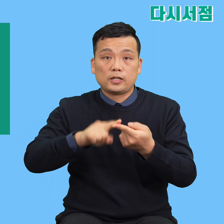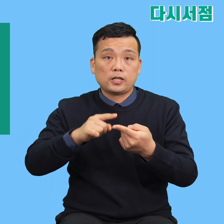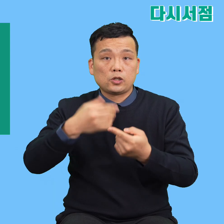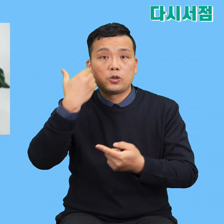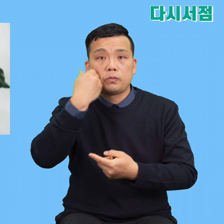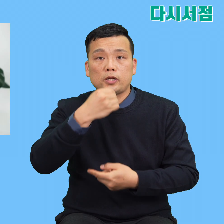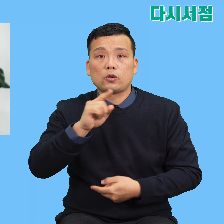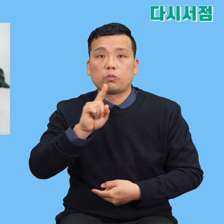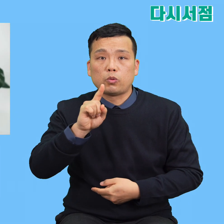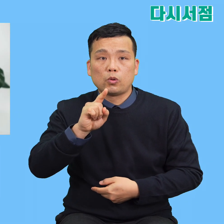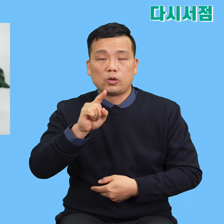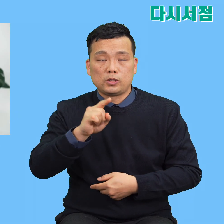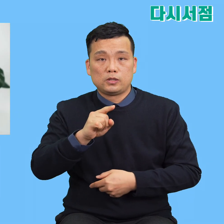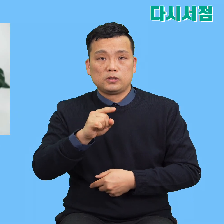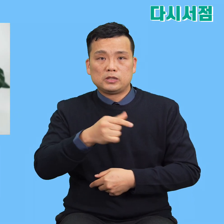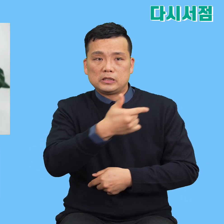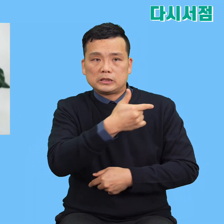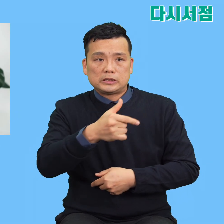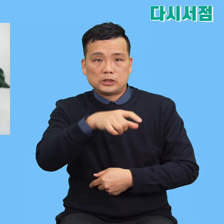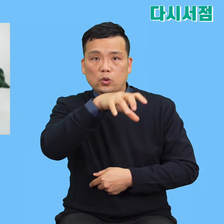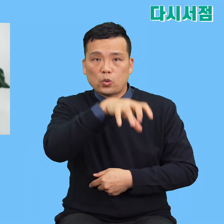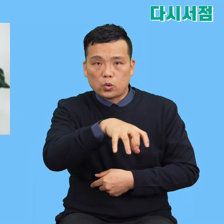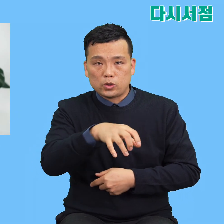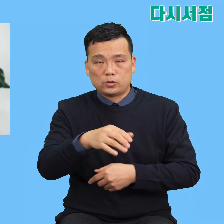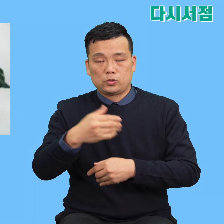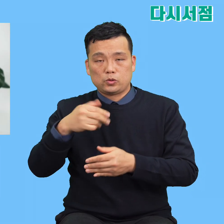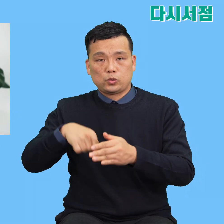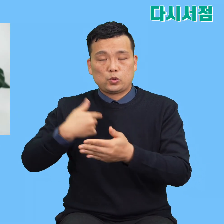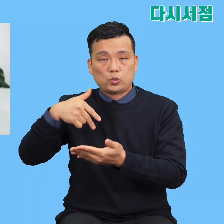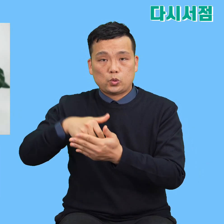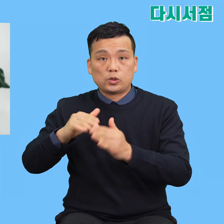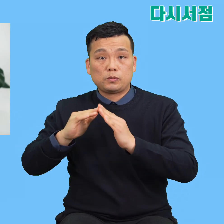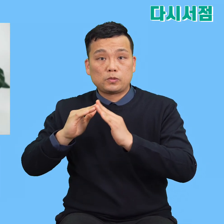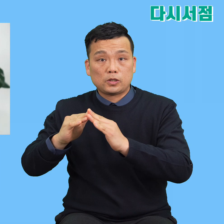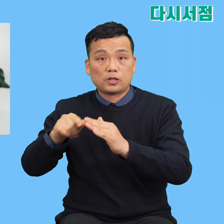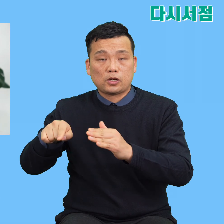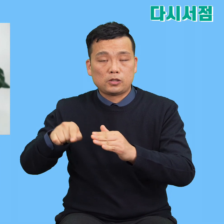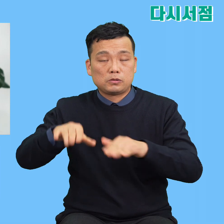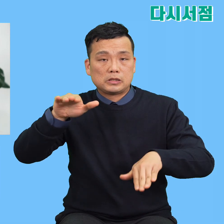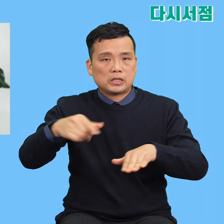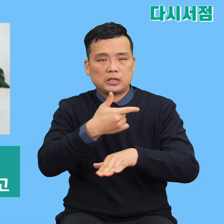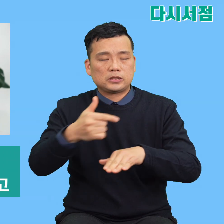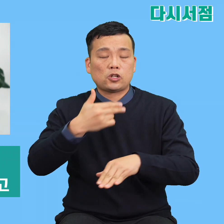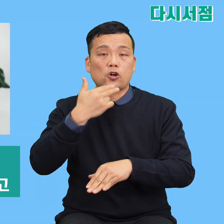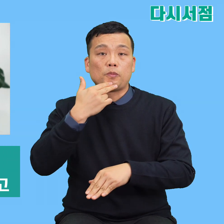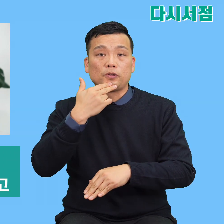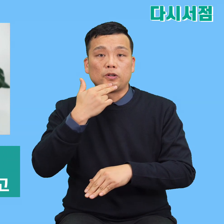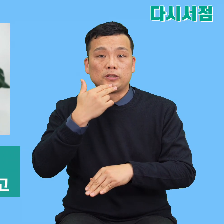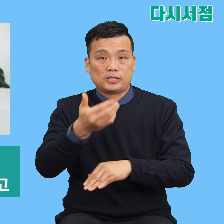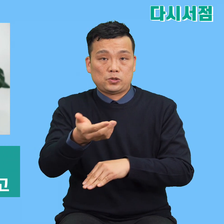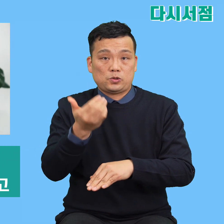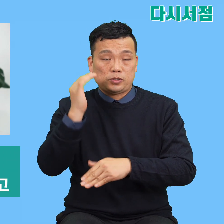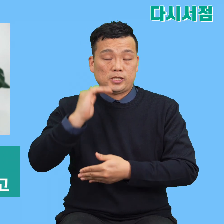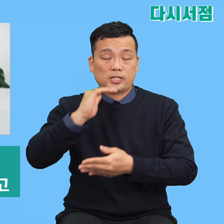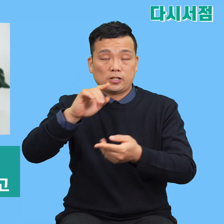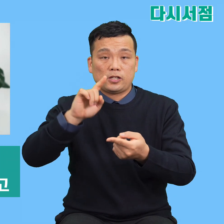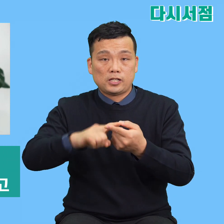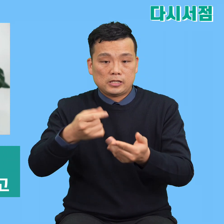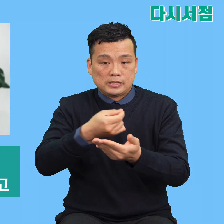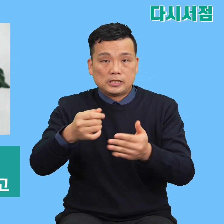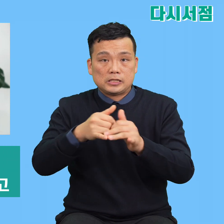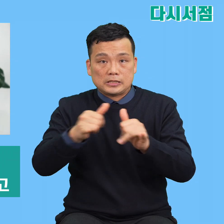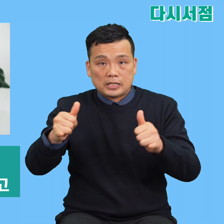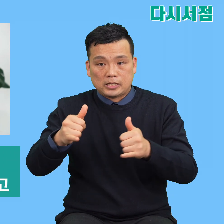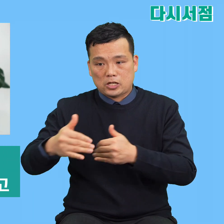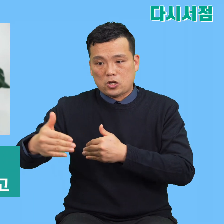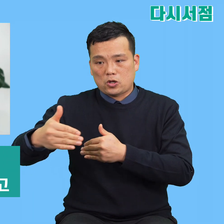있다면 양쪽 다 작업을 하다 보면 사실 크게 차이는 없는데 아까 말씀드렸던 작가와 독자의 거리도 있을